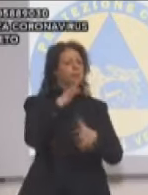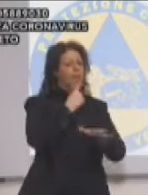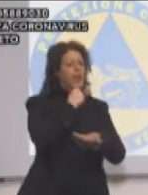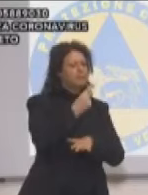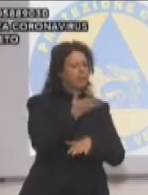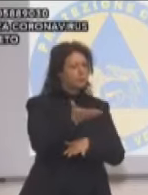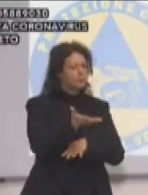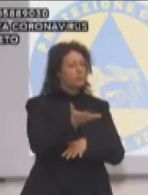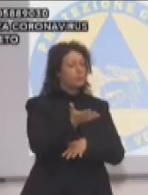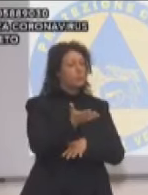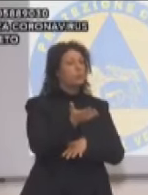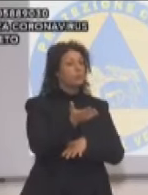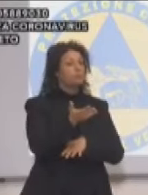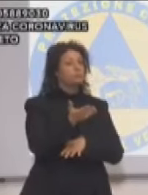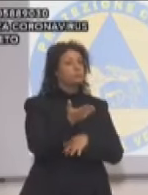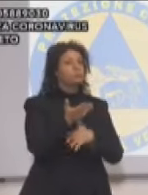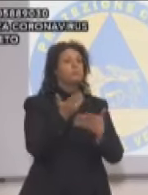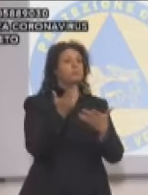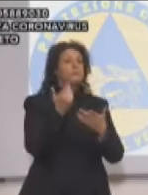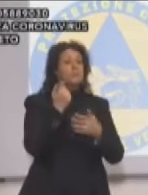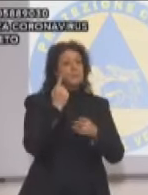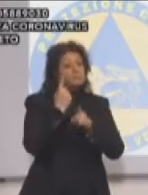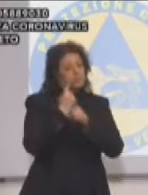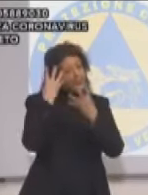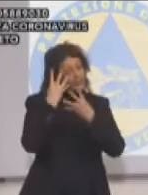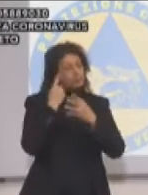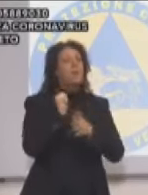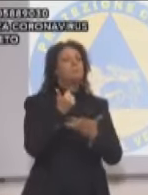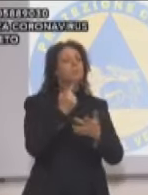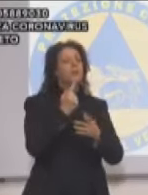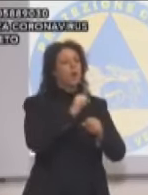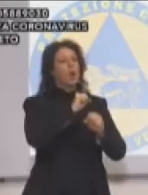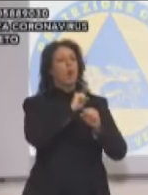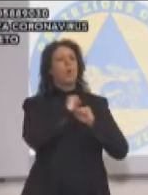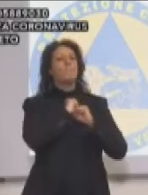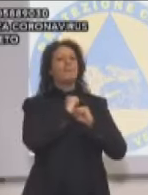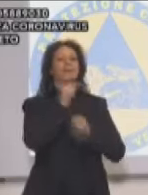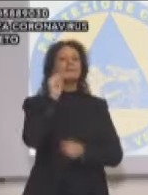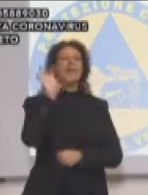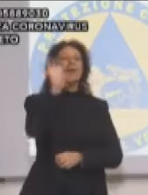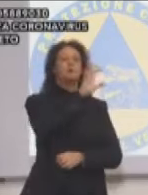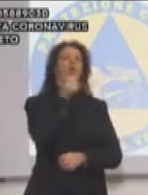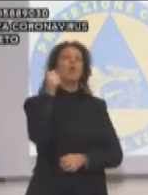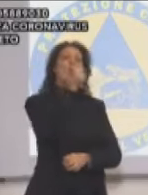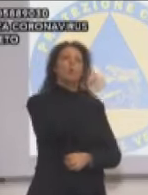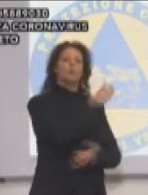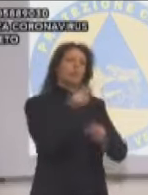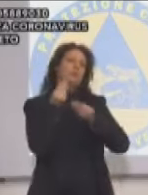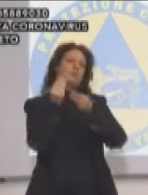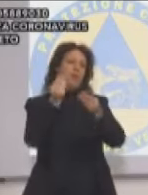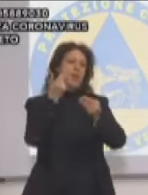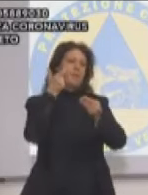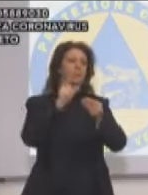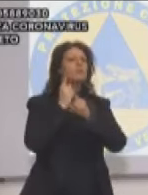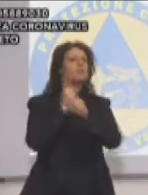di dare competenze in maniera differenziata no in maniera tale che le regioni se la vedano i propri territori seppur vero che noi